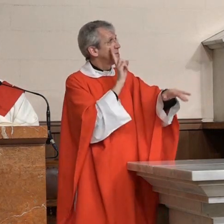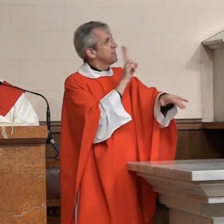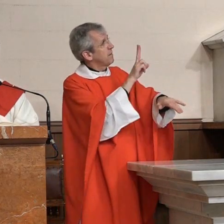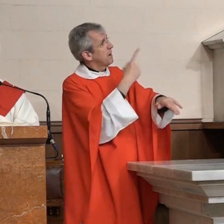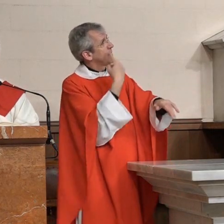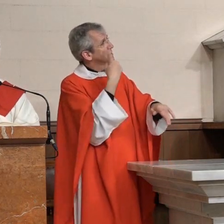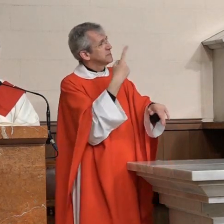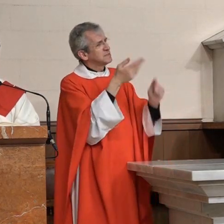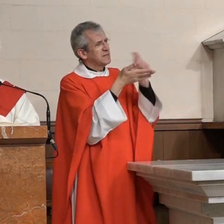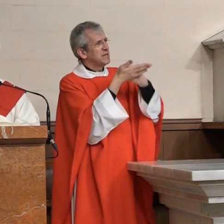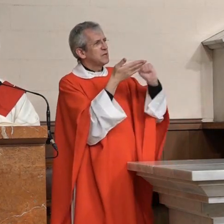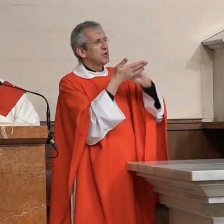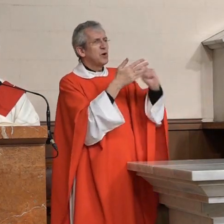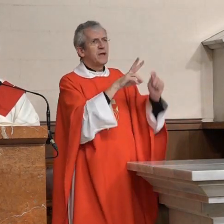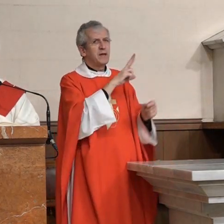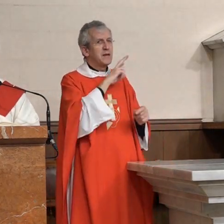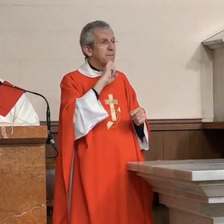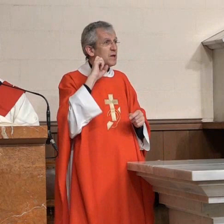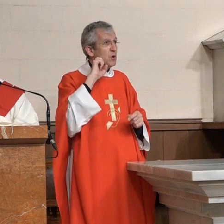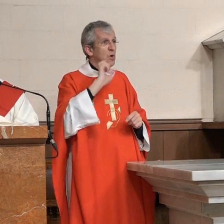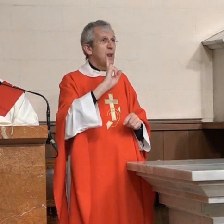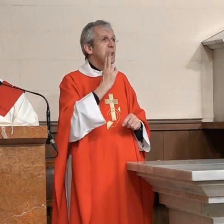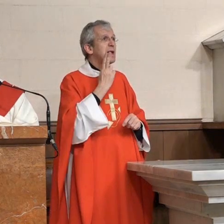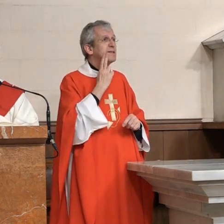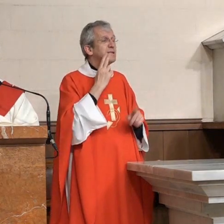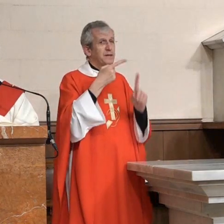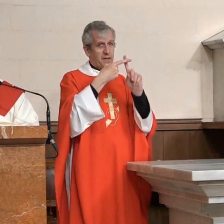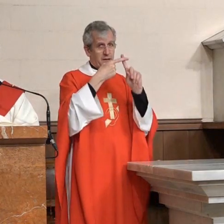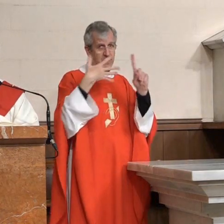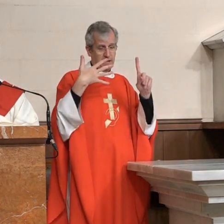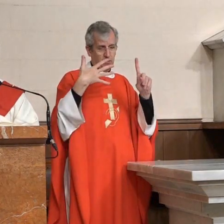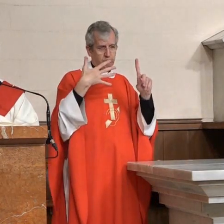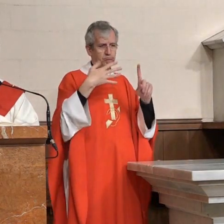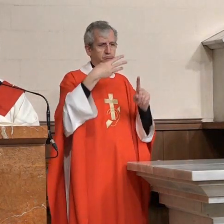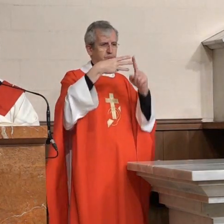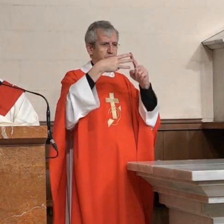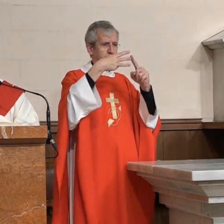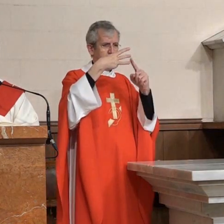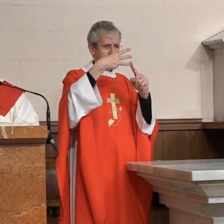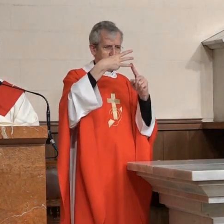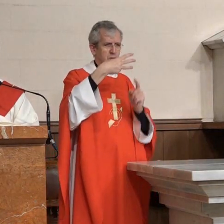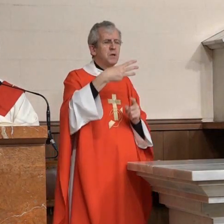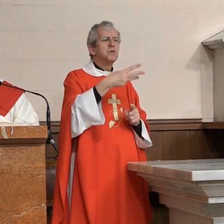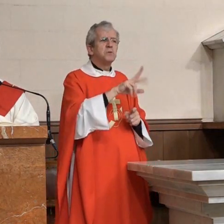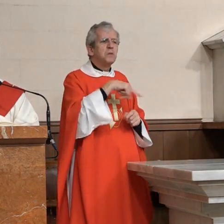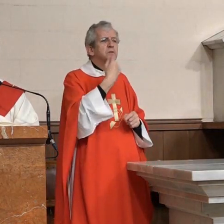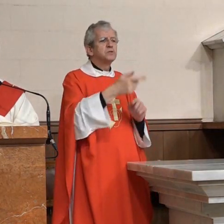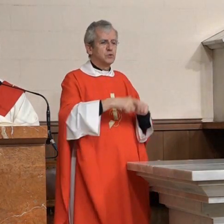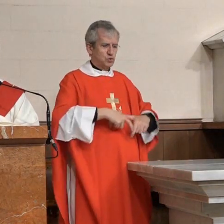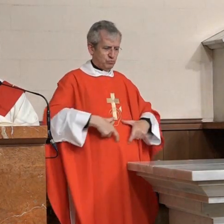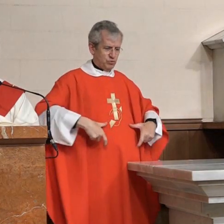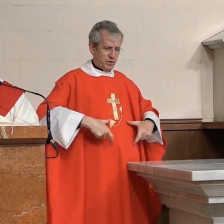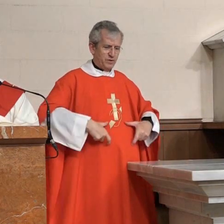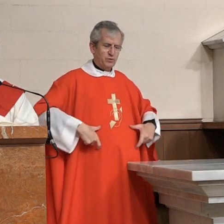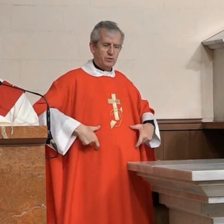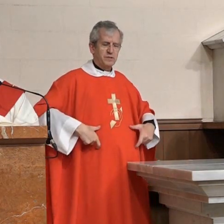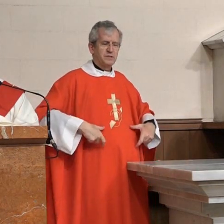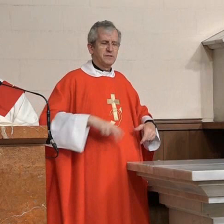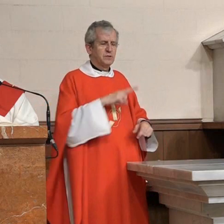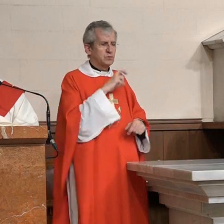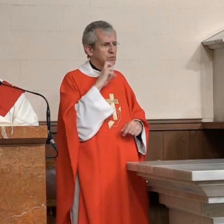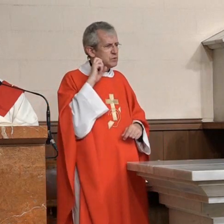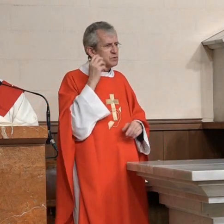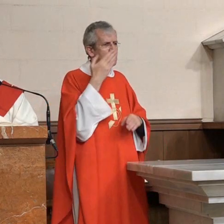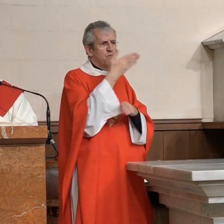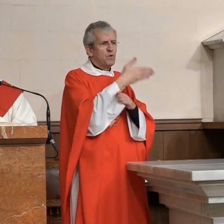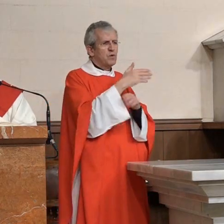escrito en hebreo, latín y griego. Entonces los sumos sacerdotes de los judíos